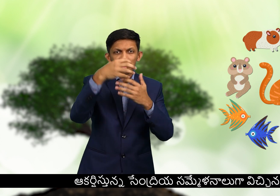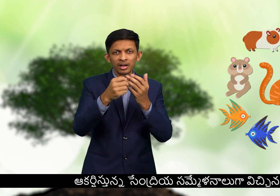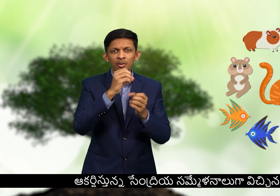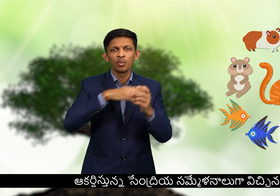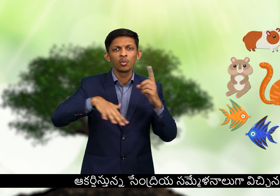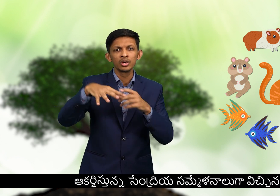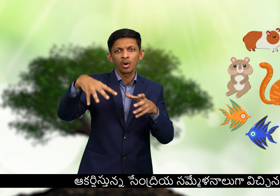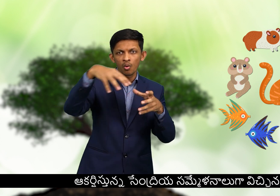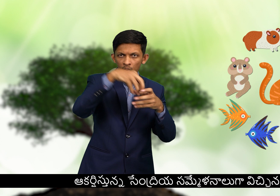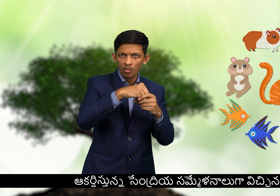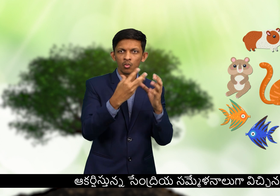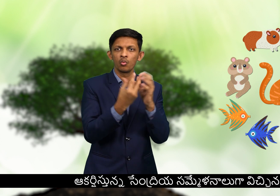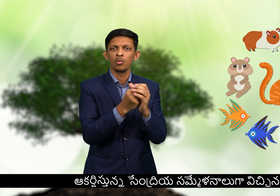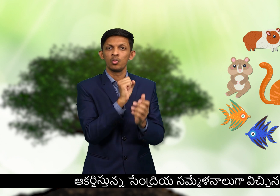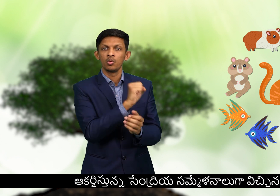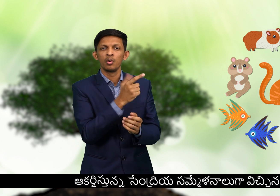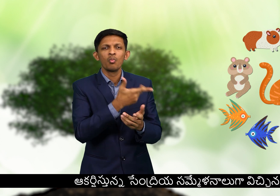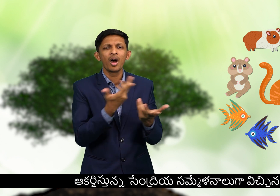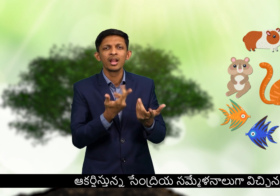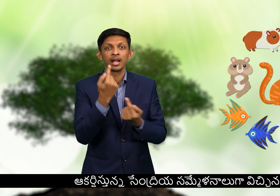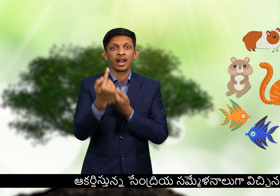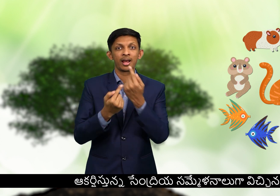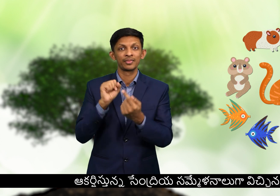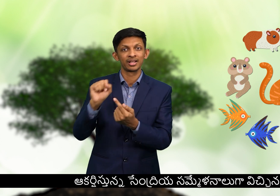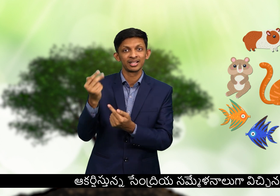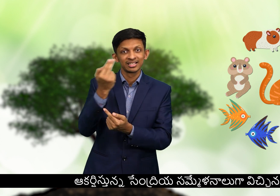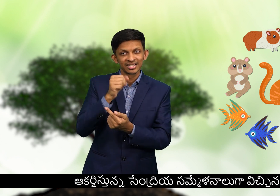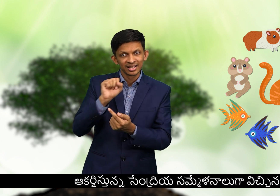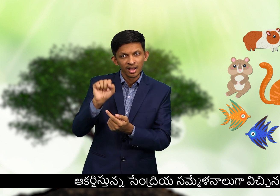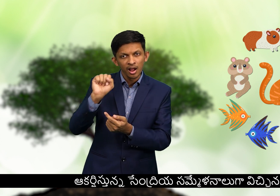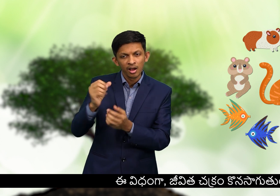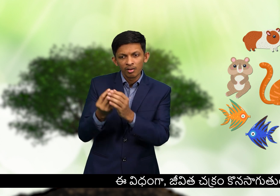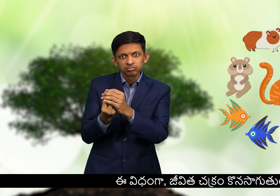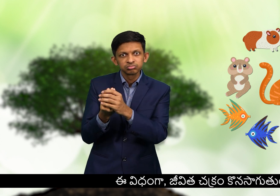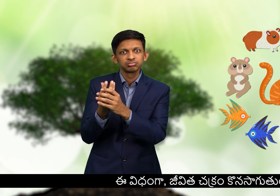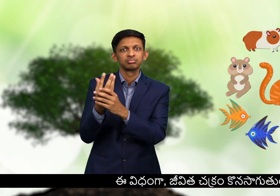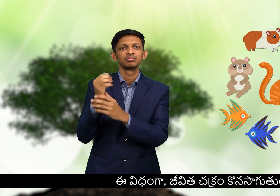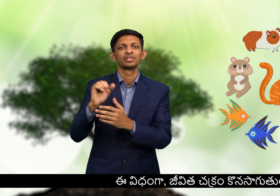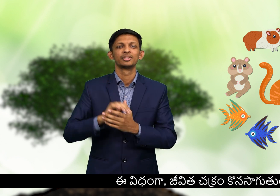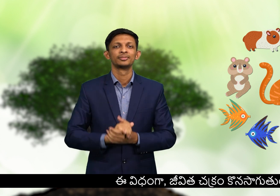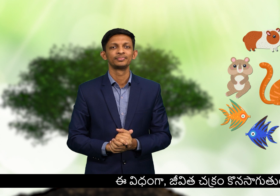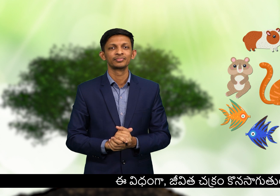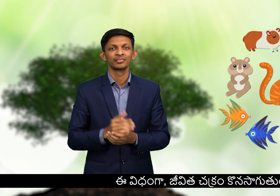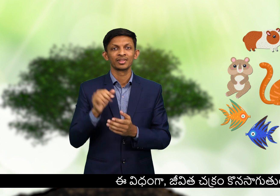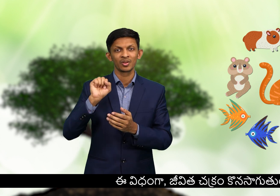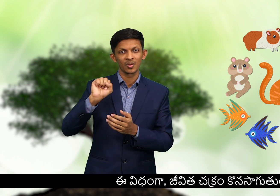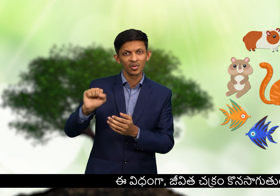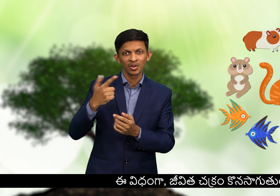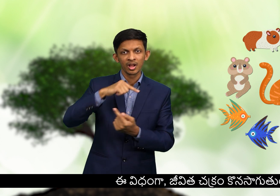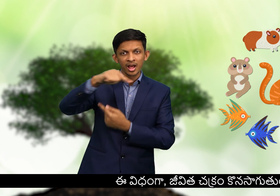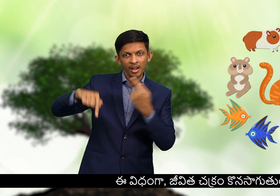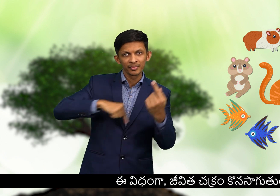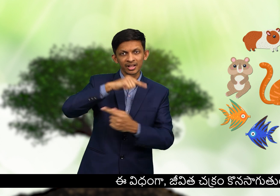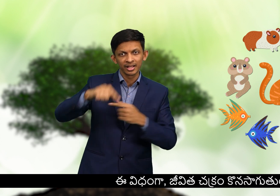పెరుగుదలకు ఆకర్షిస్తున్న సేంద్రియ సమ్మేళనాలుగా విచ్ఛిన్నం చేస్తాయి. ఈ విధంగా జీవిత చక్రం